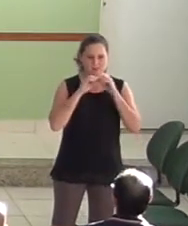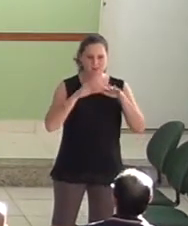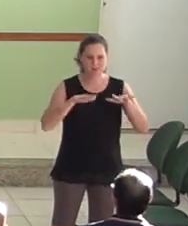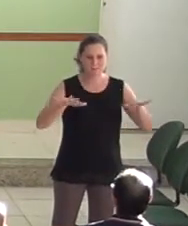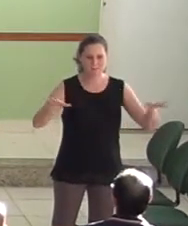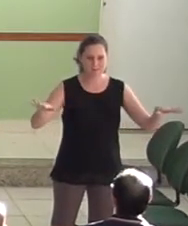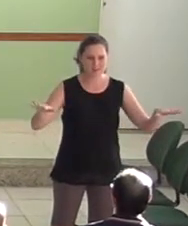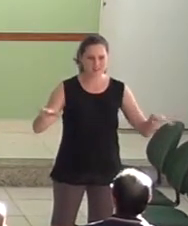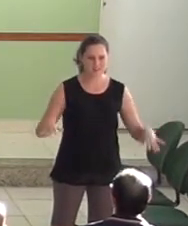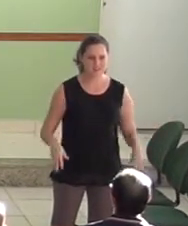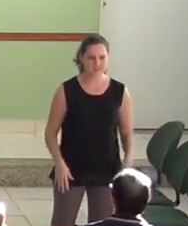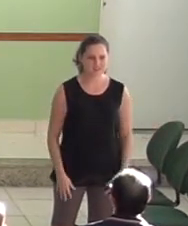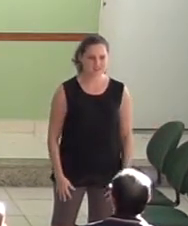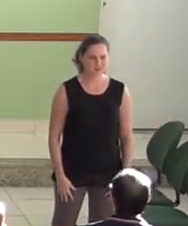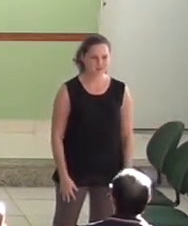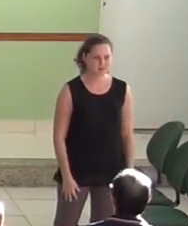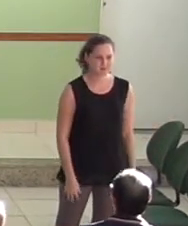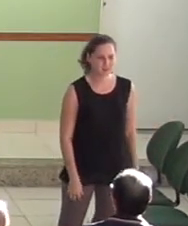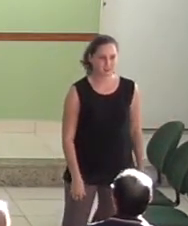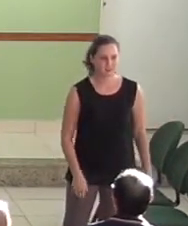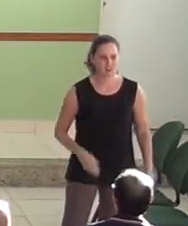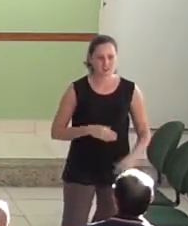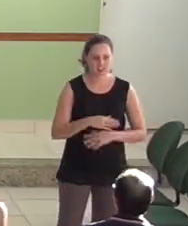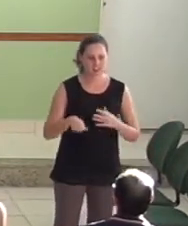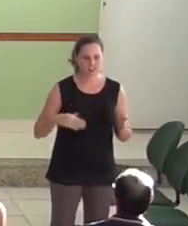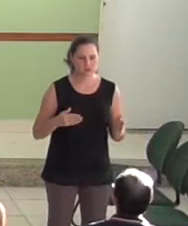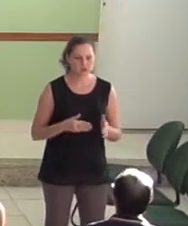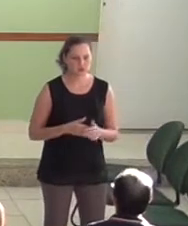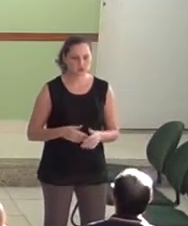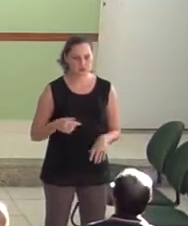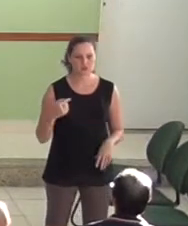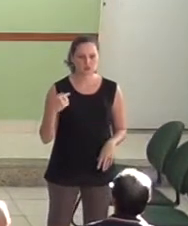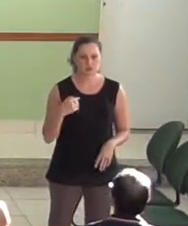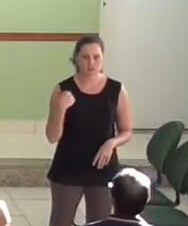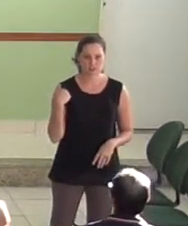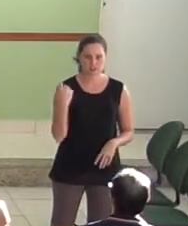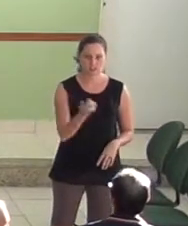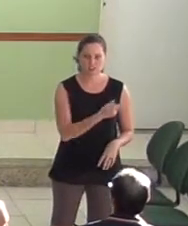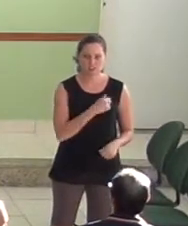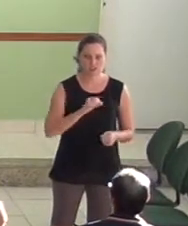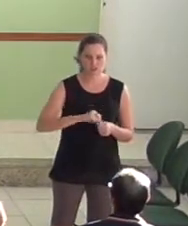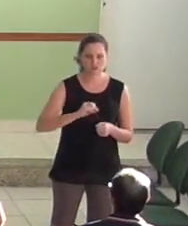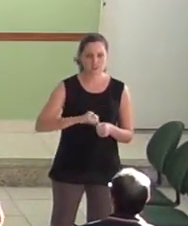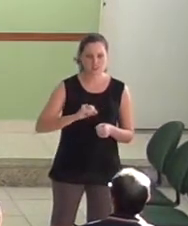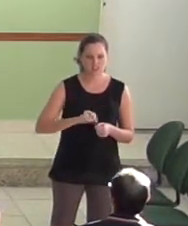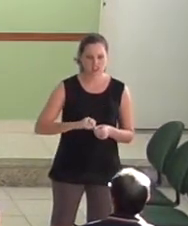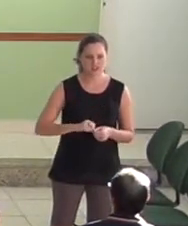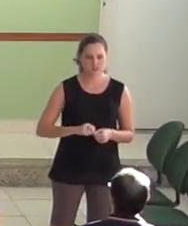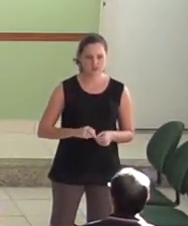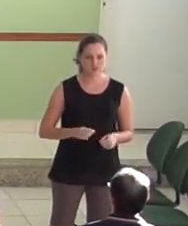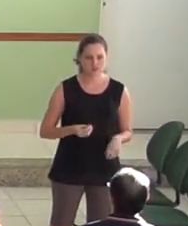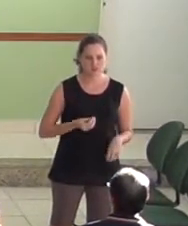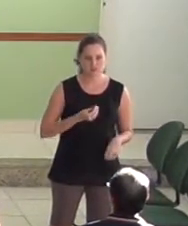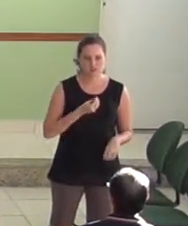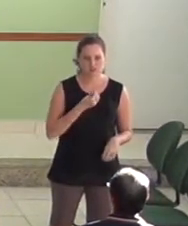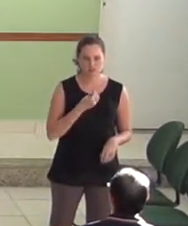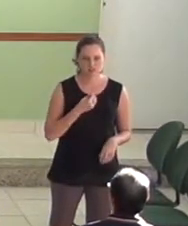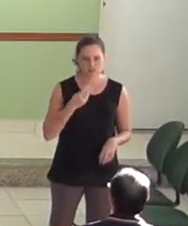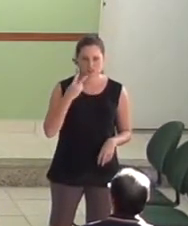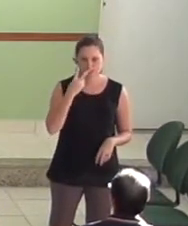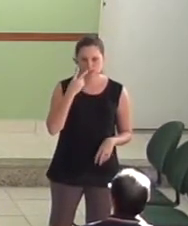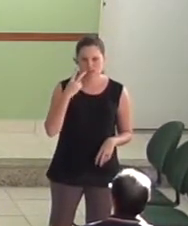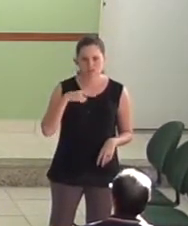cada gesto, cada atitude nossa, que todos possam ver Cristo refletindo em nossas vidas. Vamos levar ao nosso Deus que Ele é